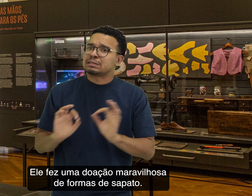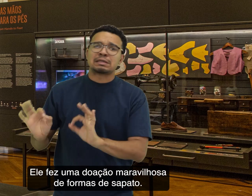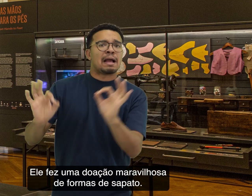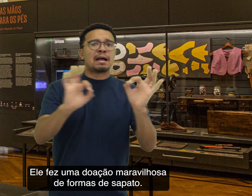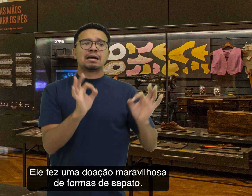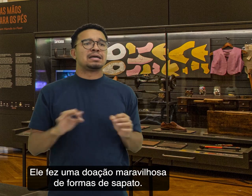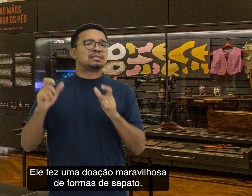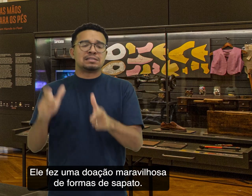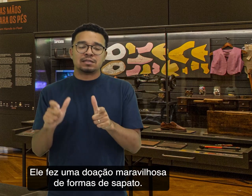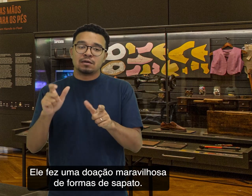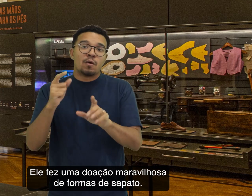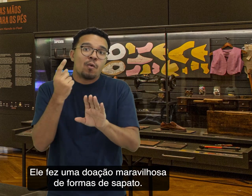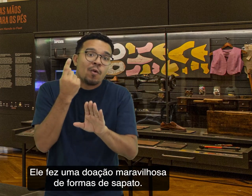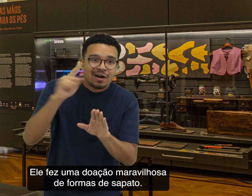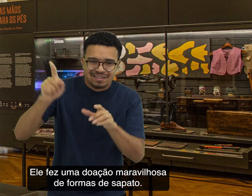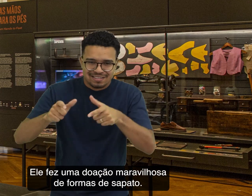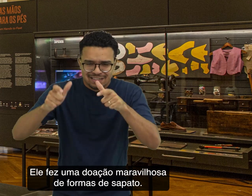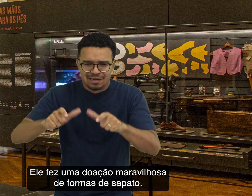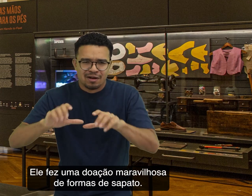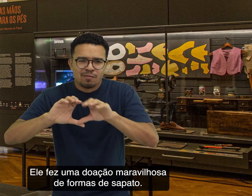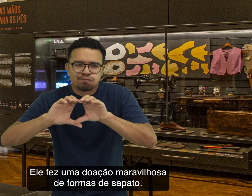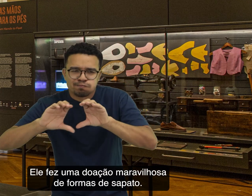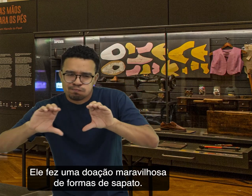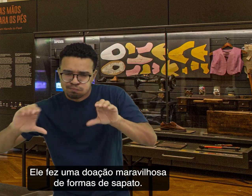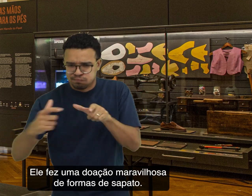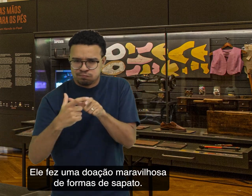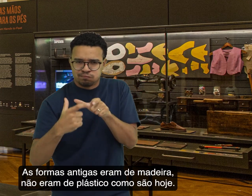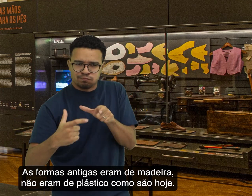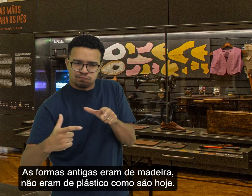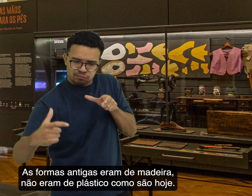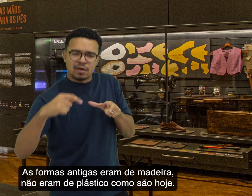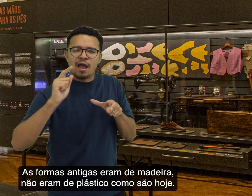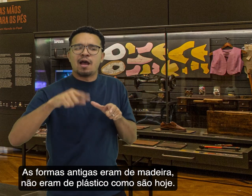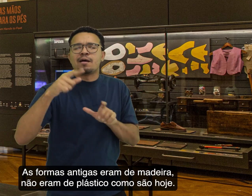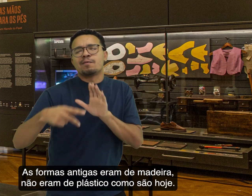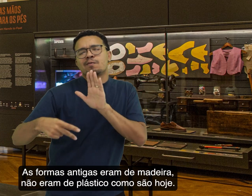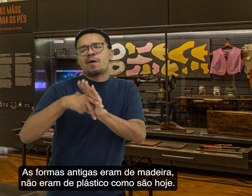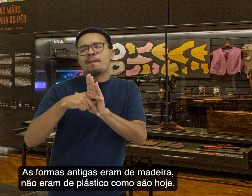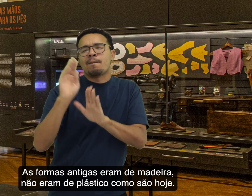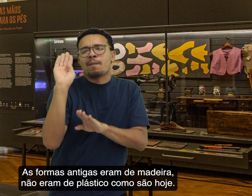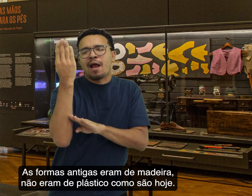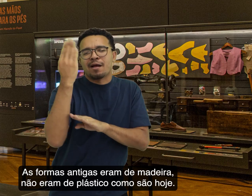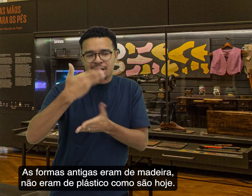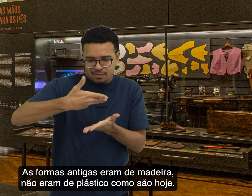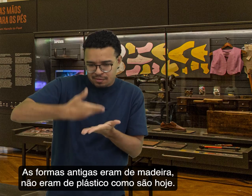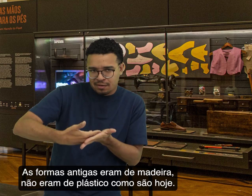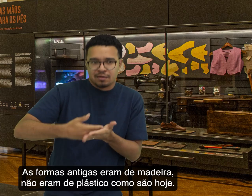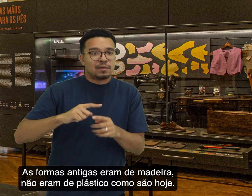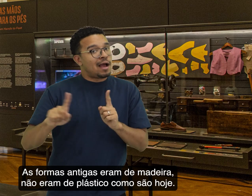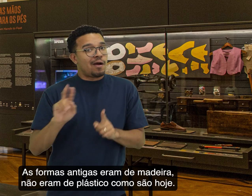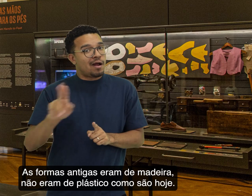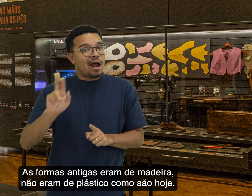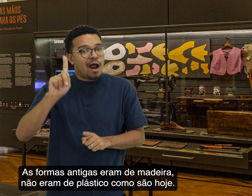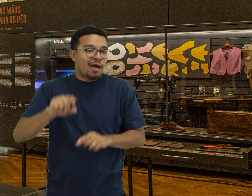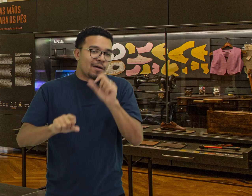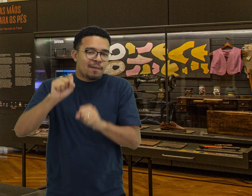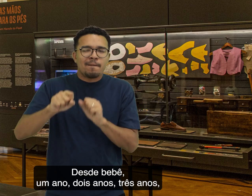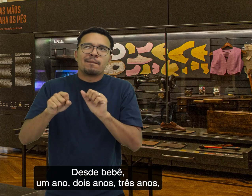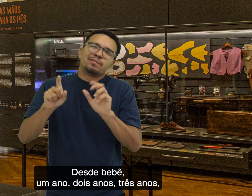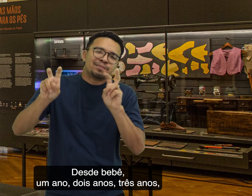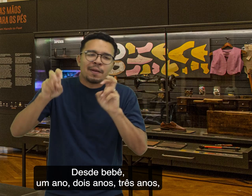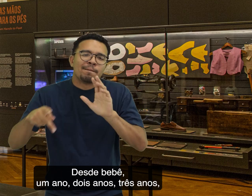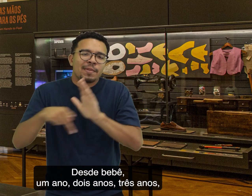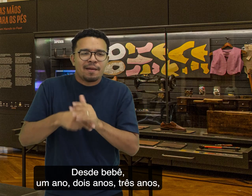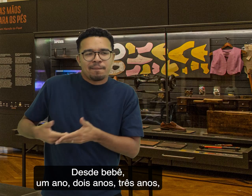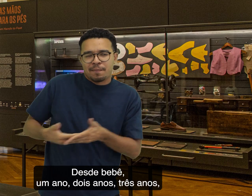seu Salvador, ele fez uma doação maravilhosa de formas, de sapato. As formas antigas eram de madeira, né? Não eram de plástico como